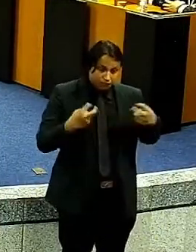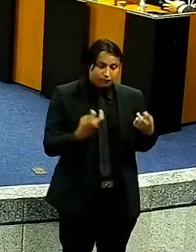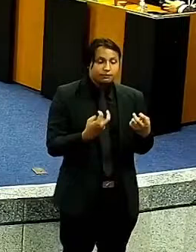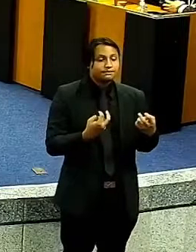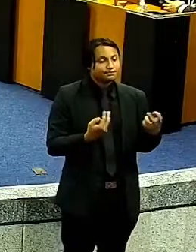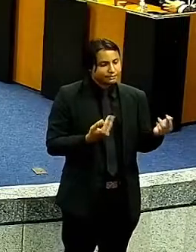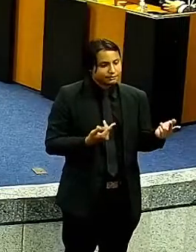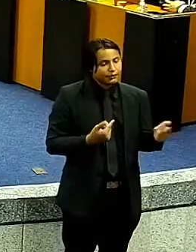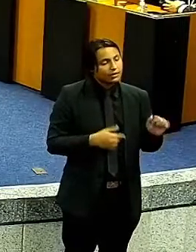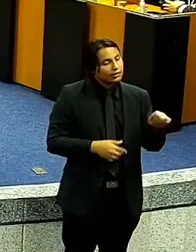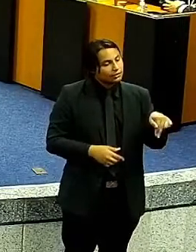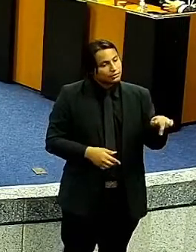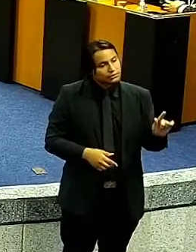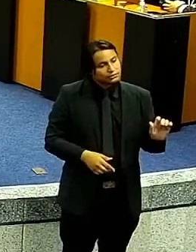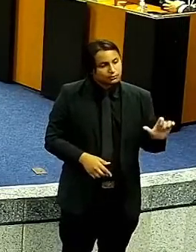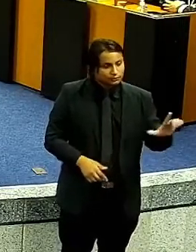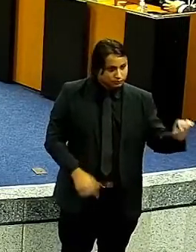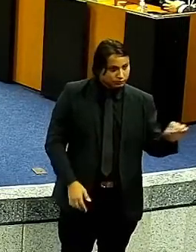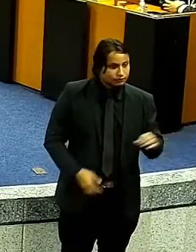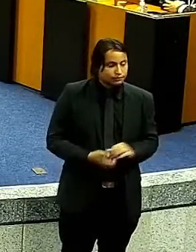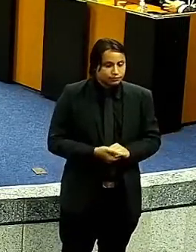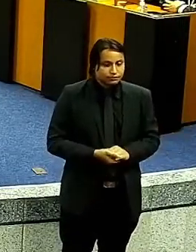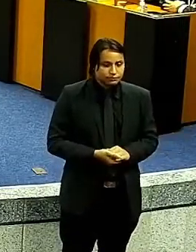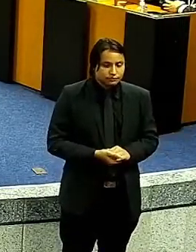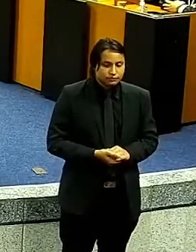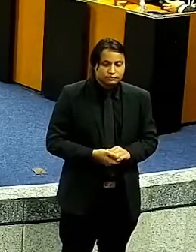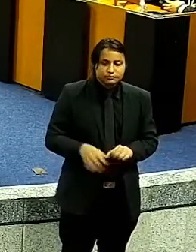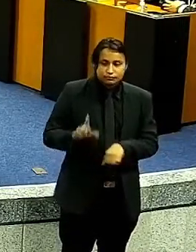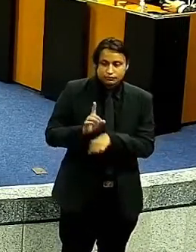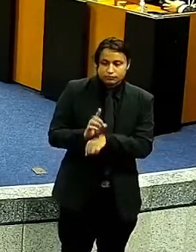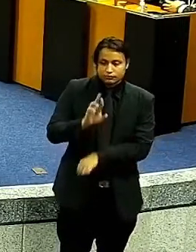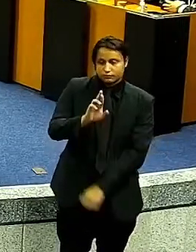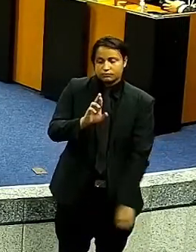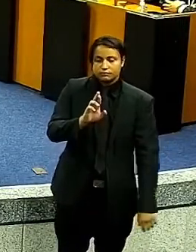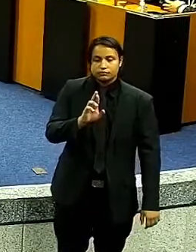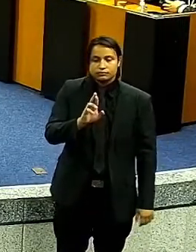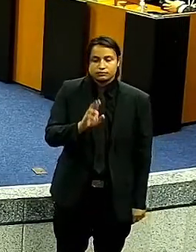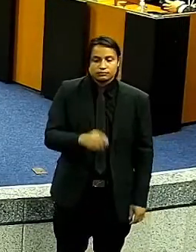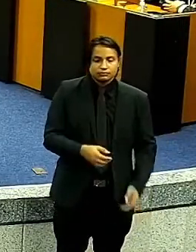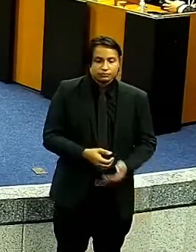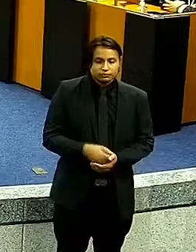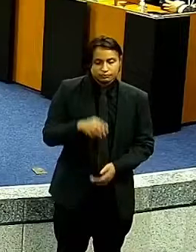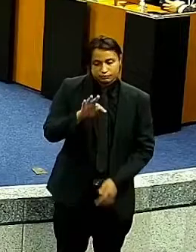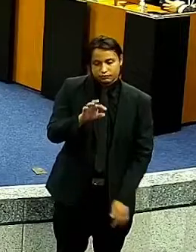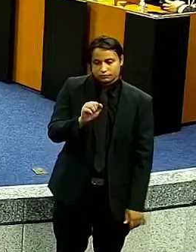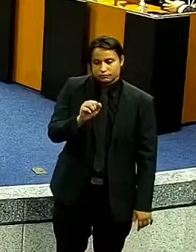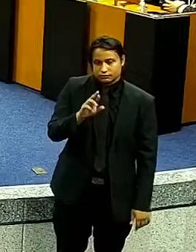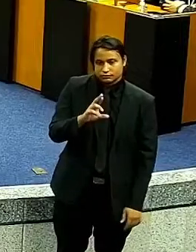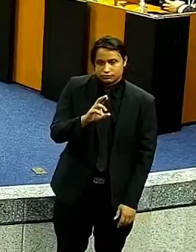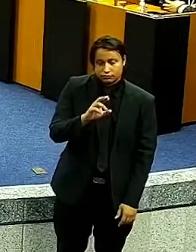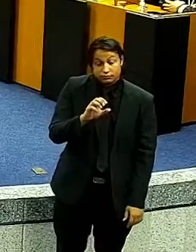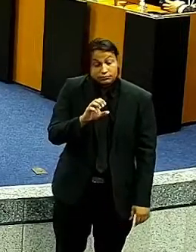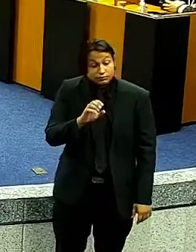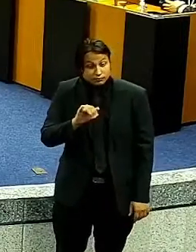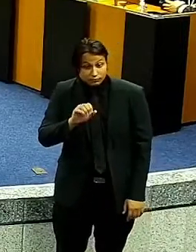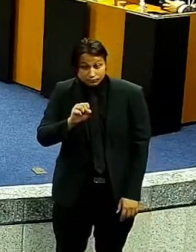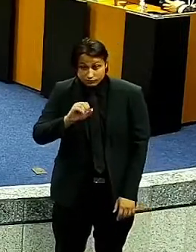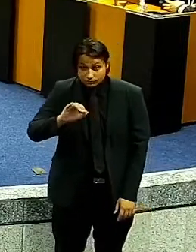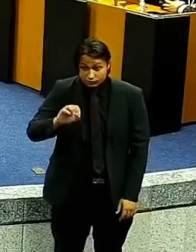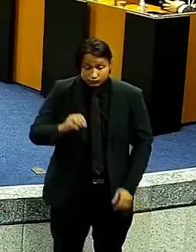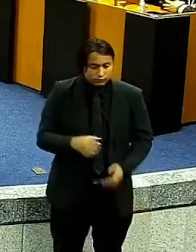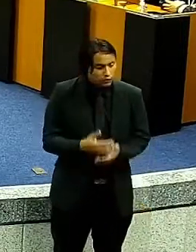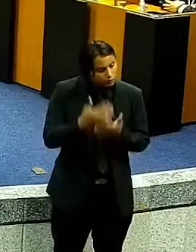Dr Ângelo Dr Tarcísio Muito